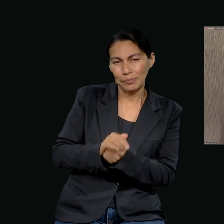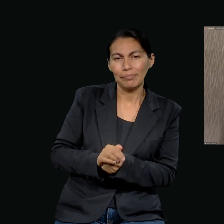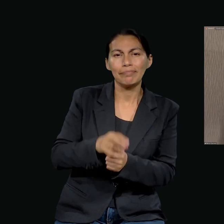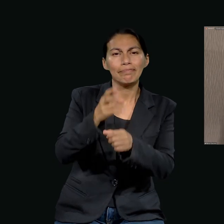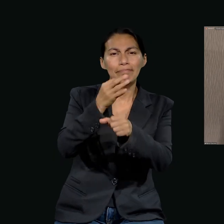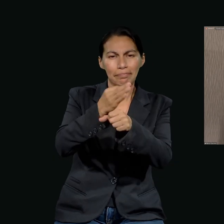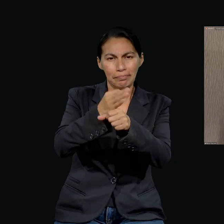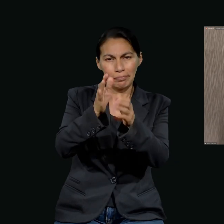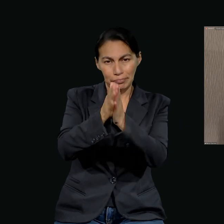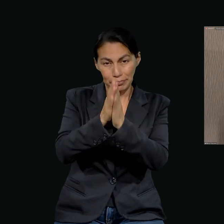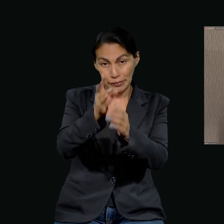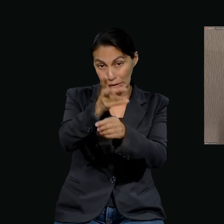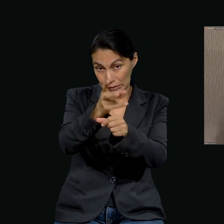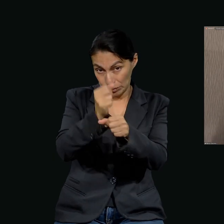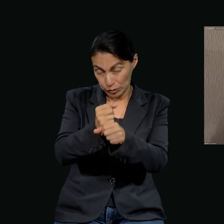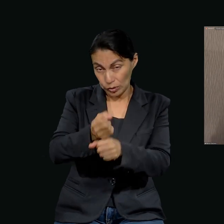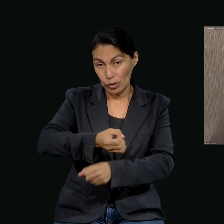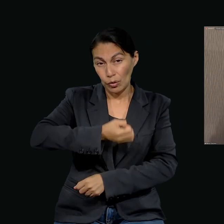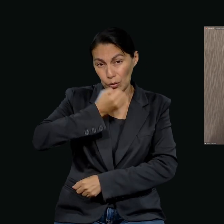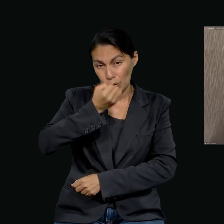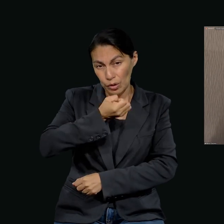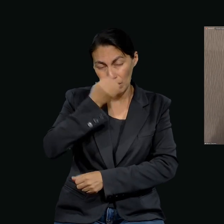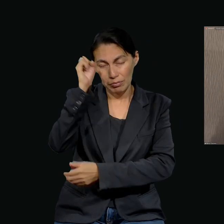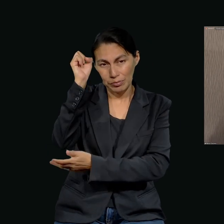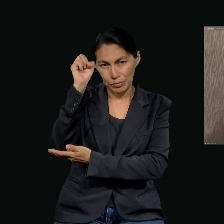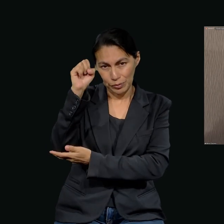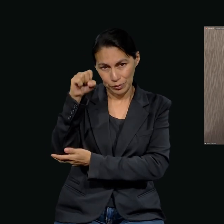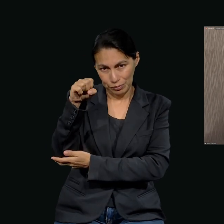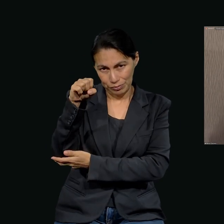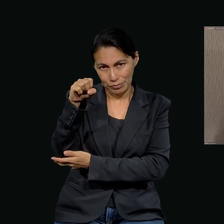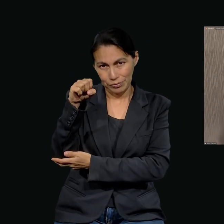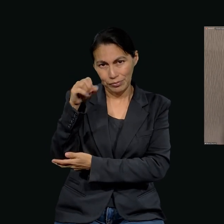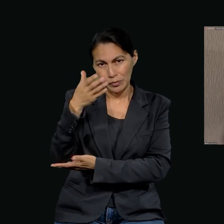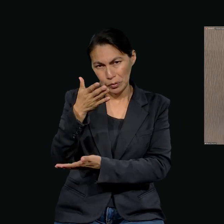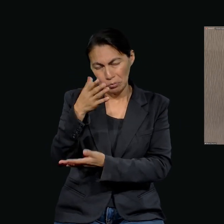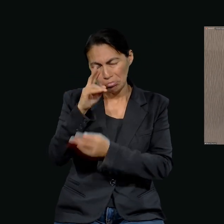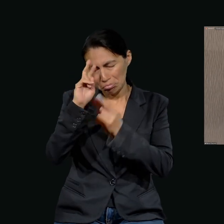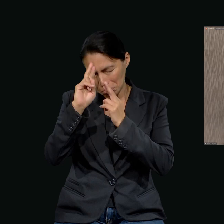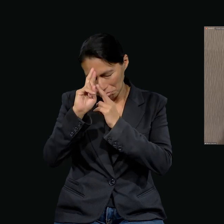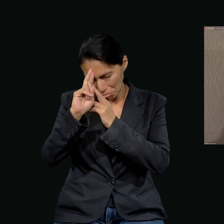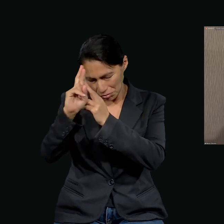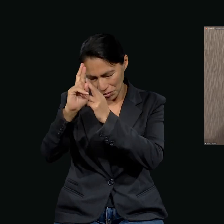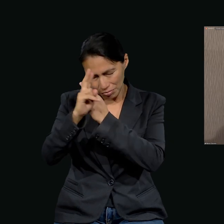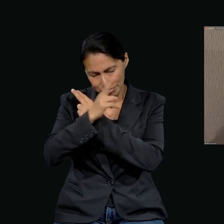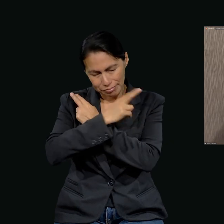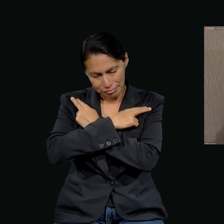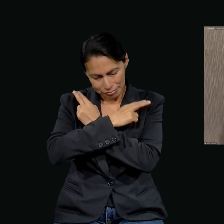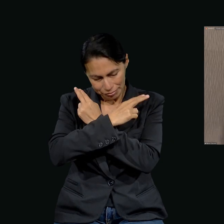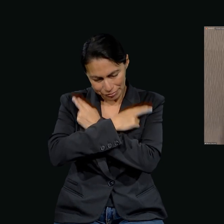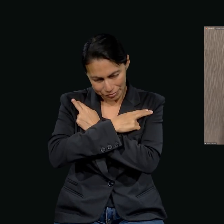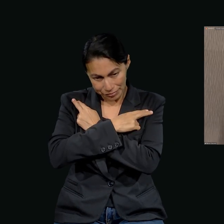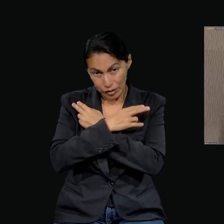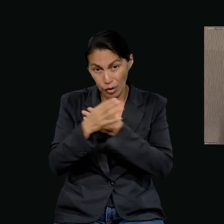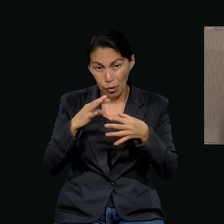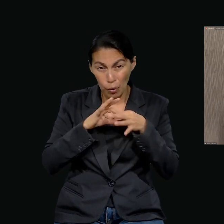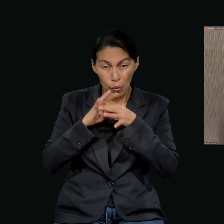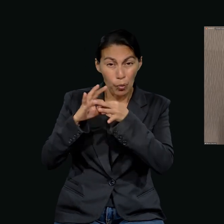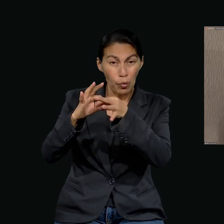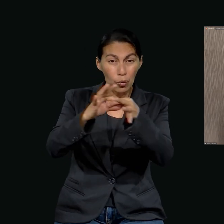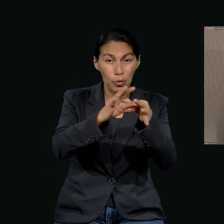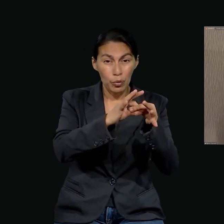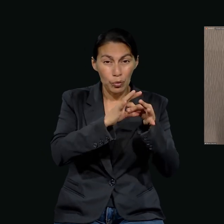En señal de reverencia Y únete En esta oración Le voy a pedir Al doctor Crespo Que tenga la bondad De orar Por estas